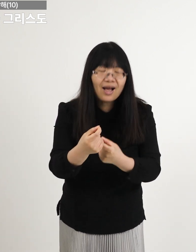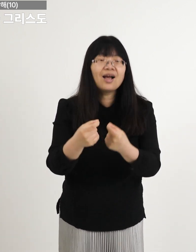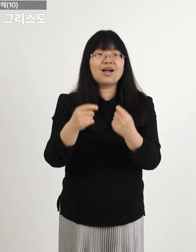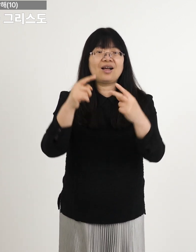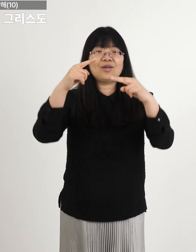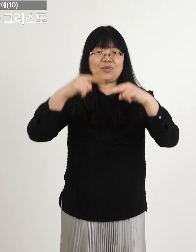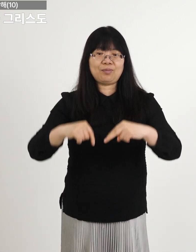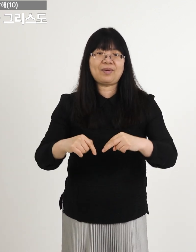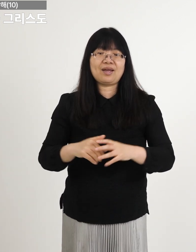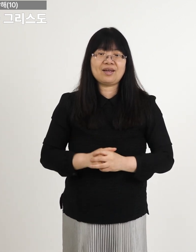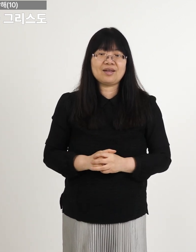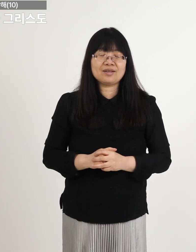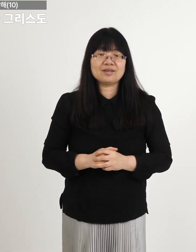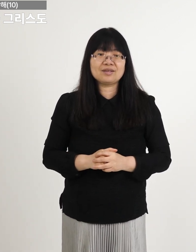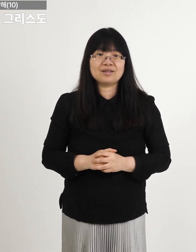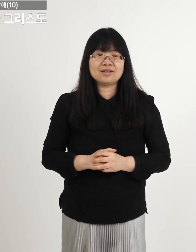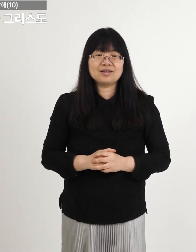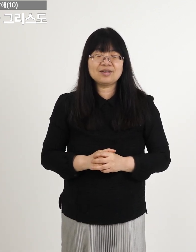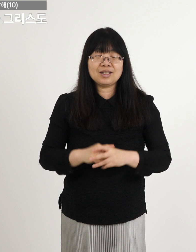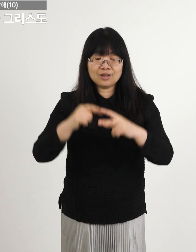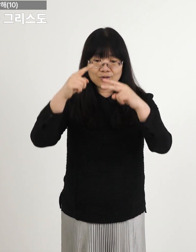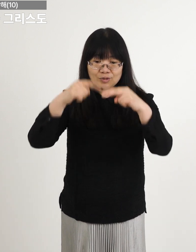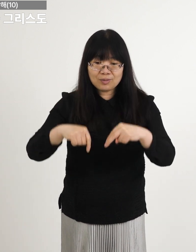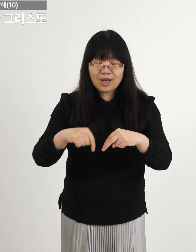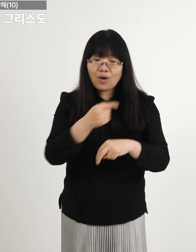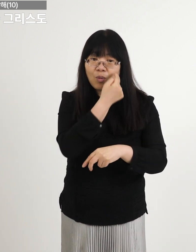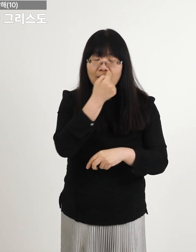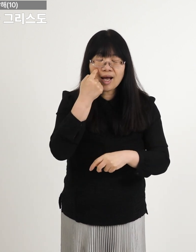이 2배는 뭐에 대한 확증이라고요?